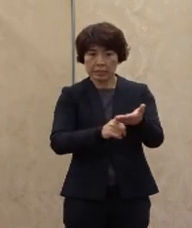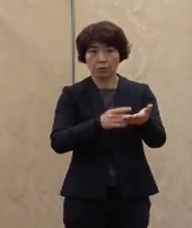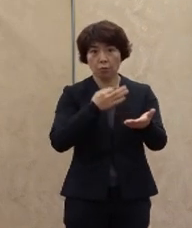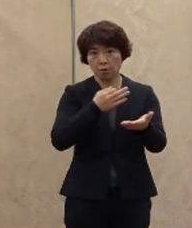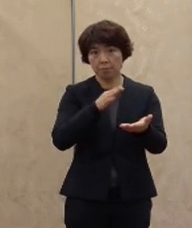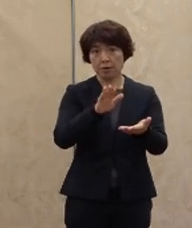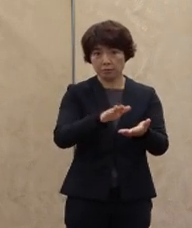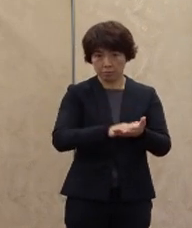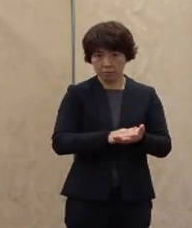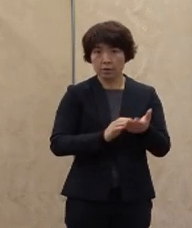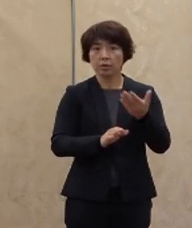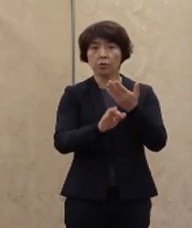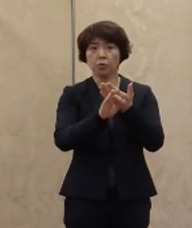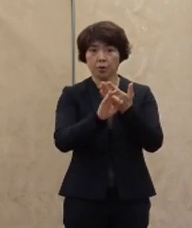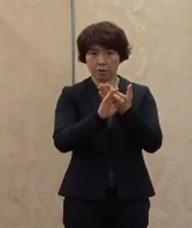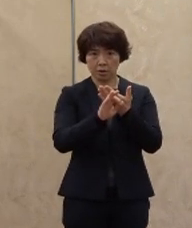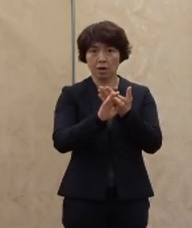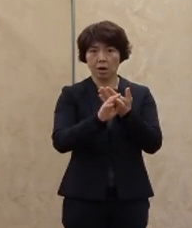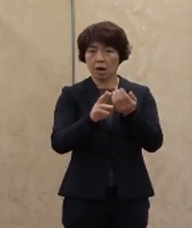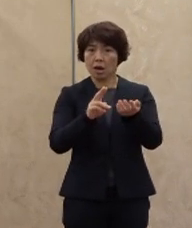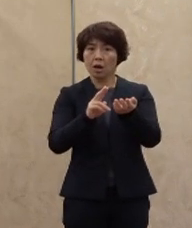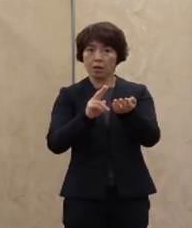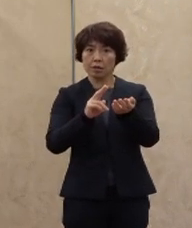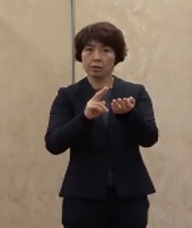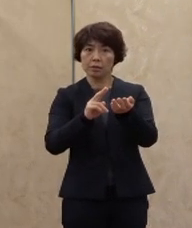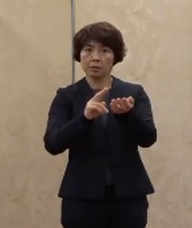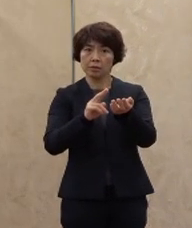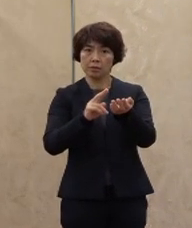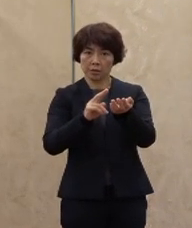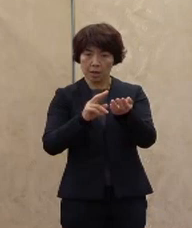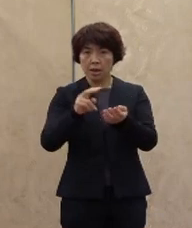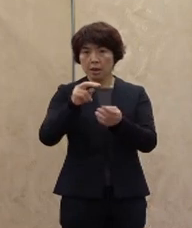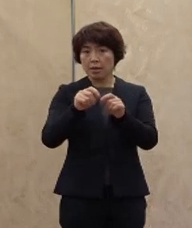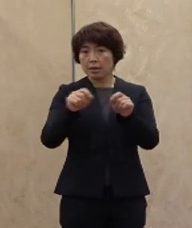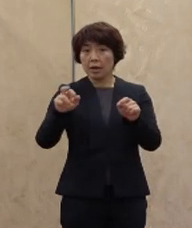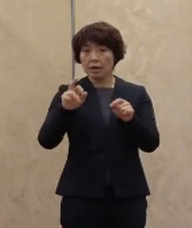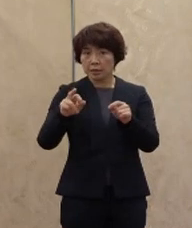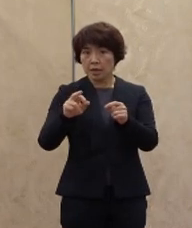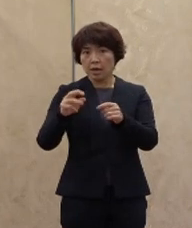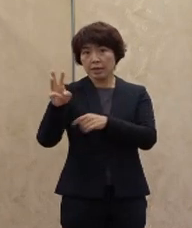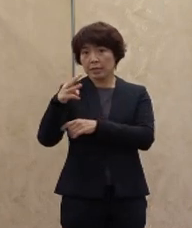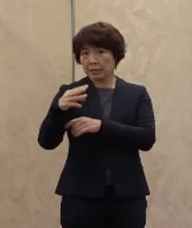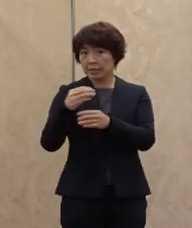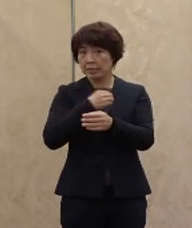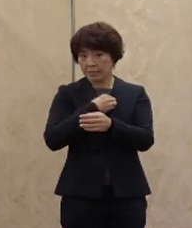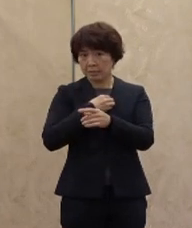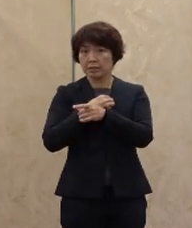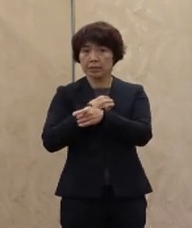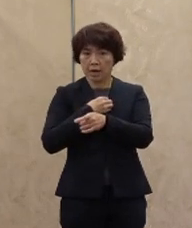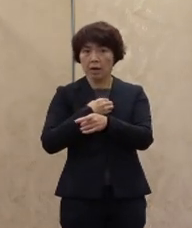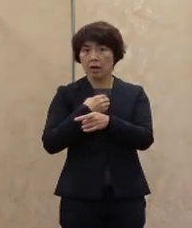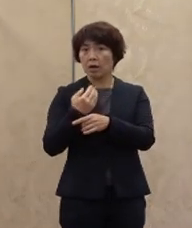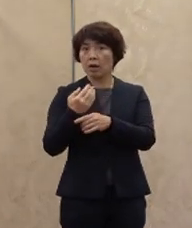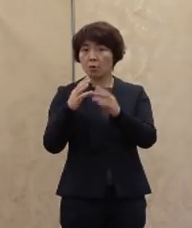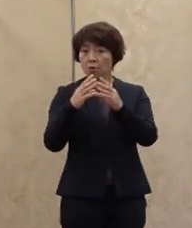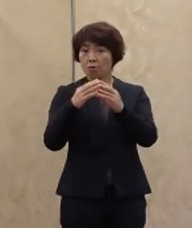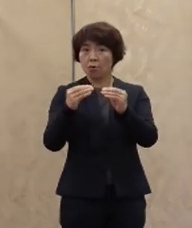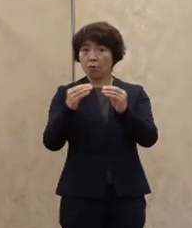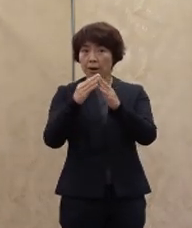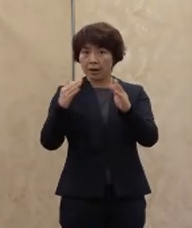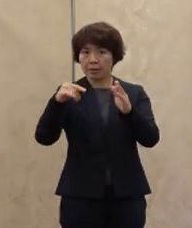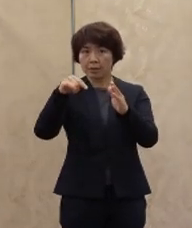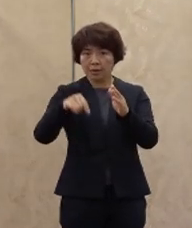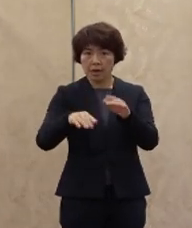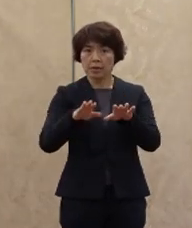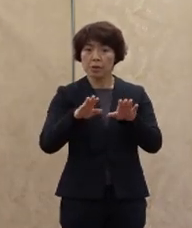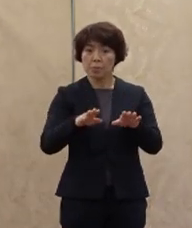。例えばですが、維新の会柳瀬参議院議員が、昨年12月の国会で現在の PCR 検